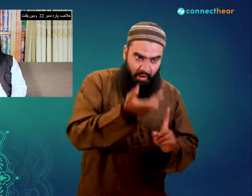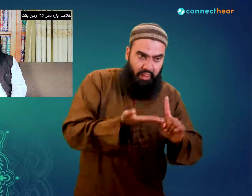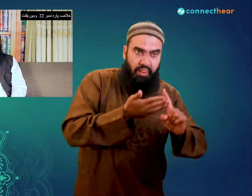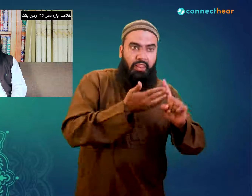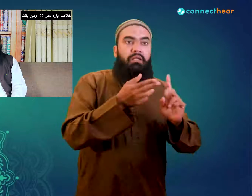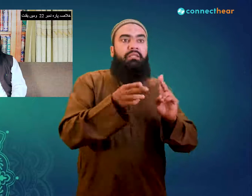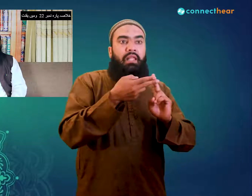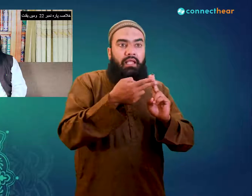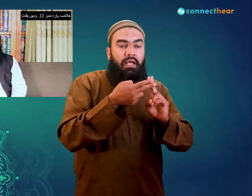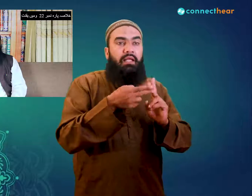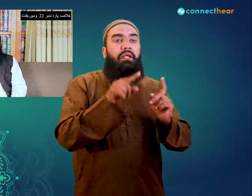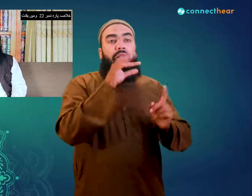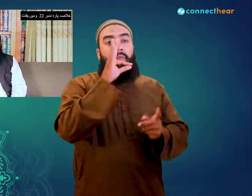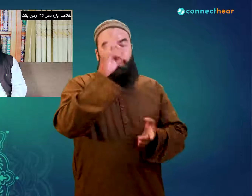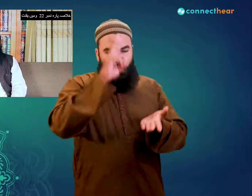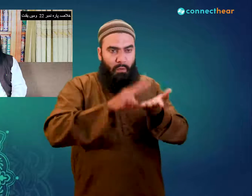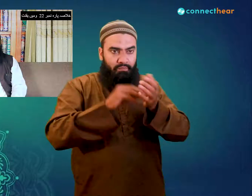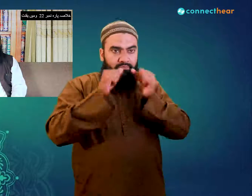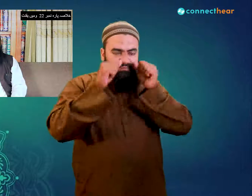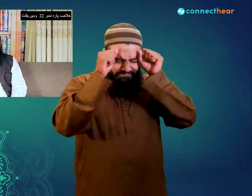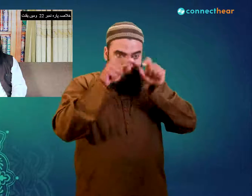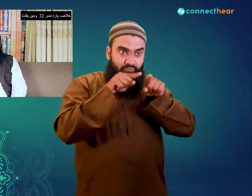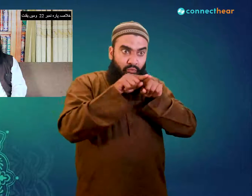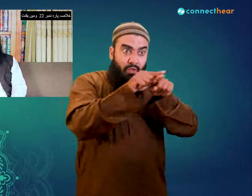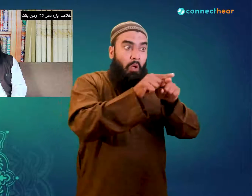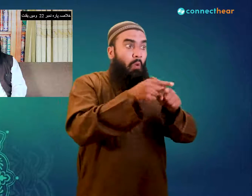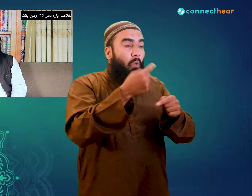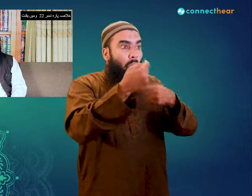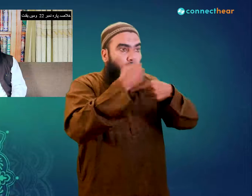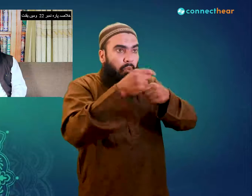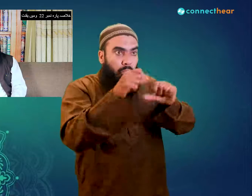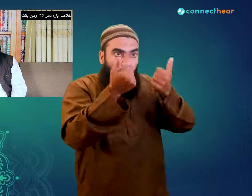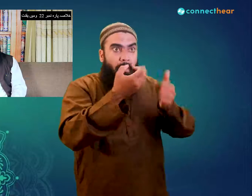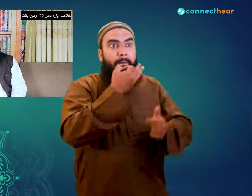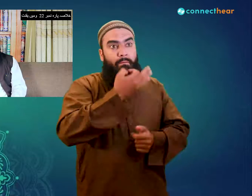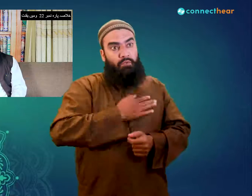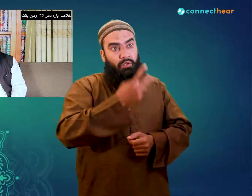بھی اور عورتوں کے مقابلے میں زیادہ کرنا چاہیے۔